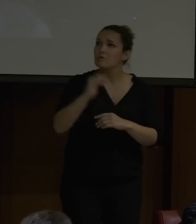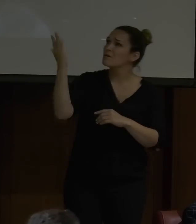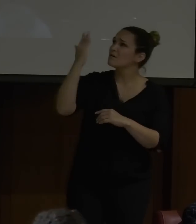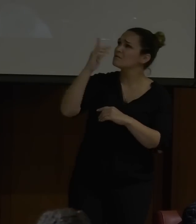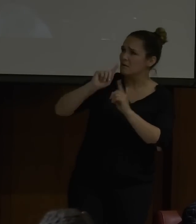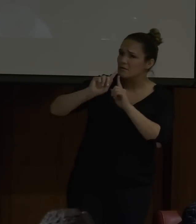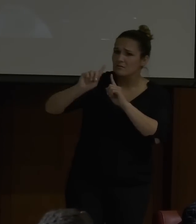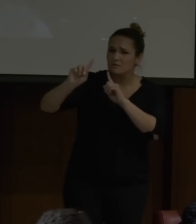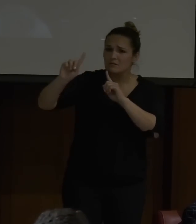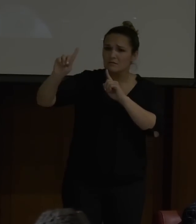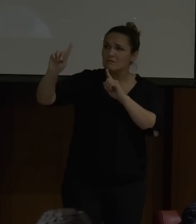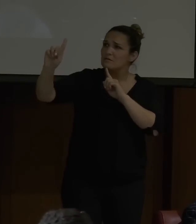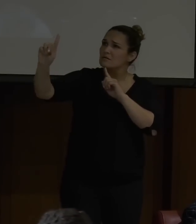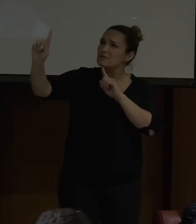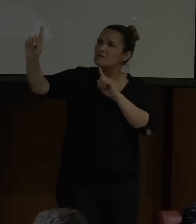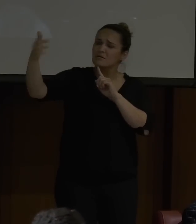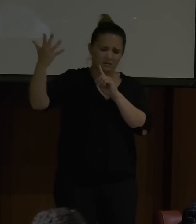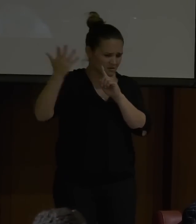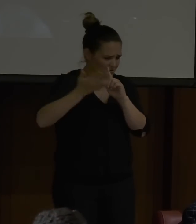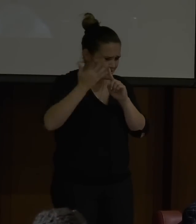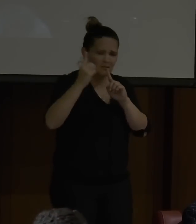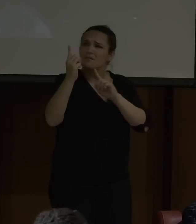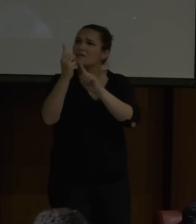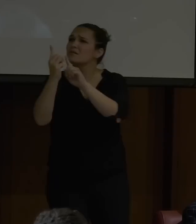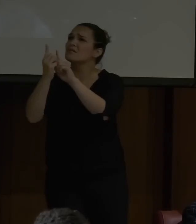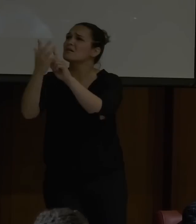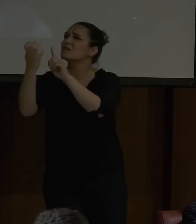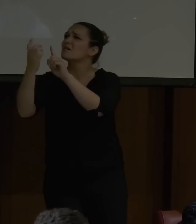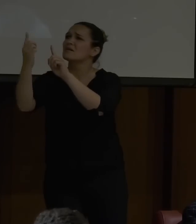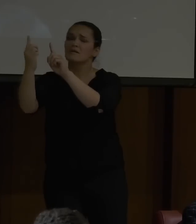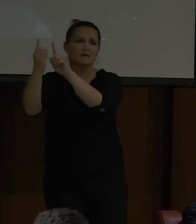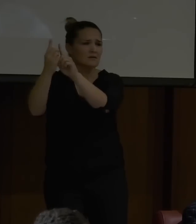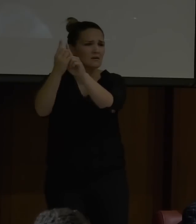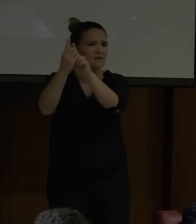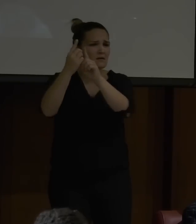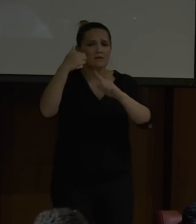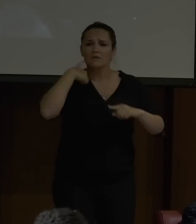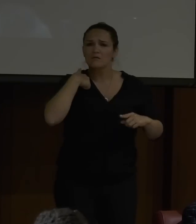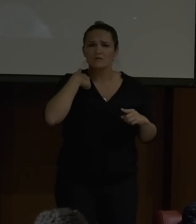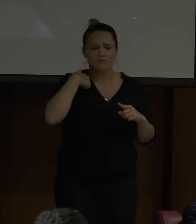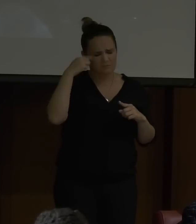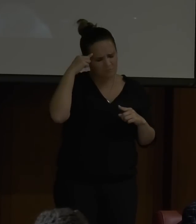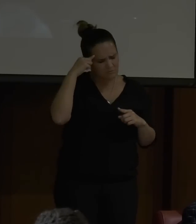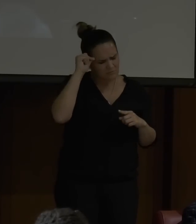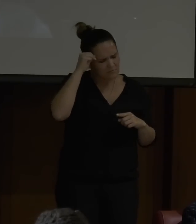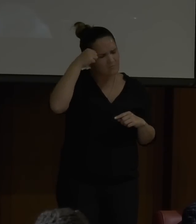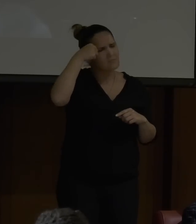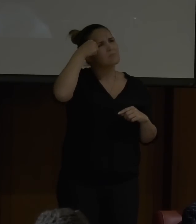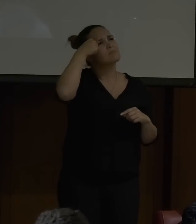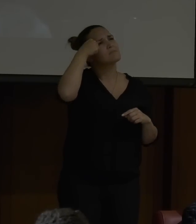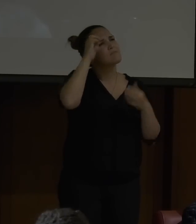lado, en el momento quise seguir detrás de ella. Y al recordar las frases de esa viajera,